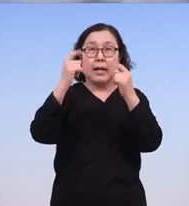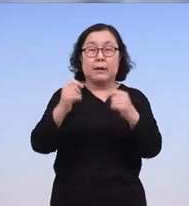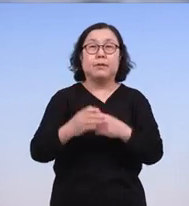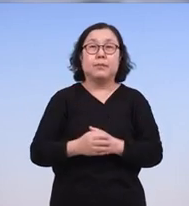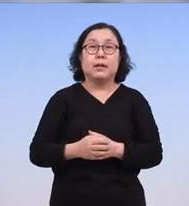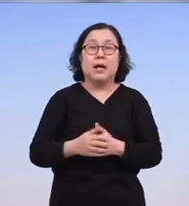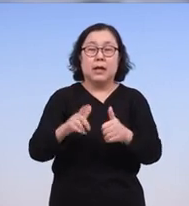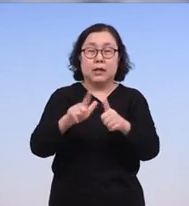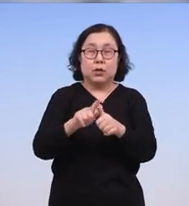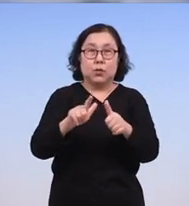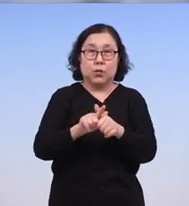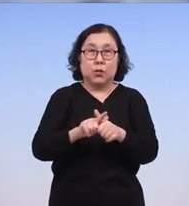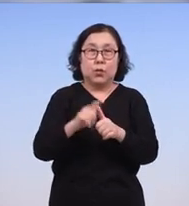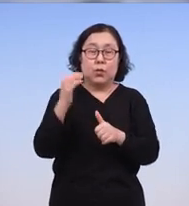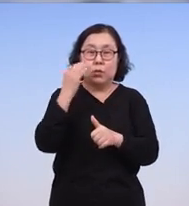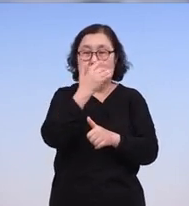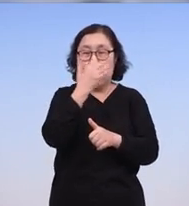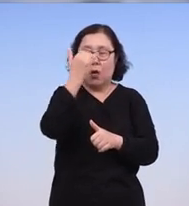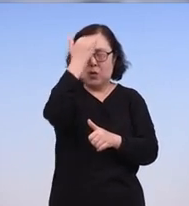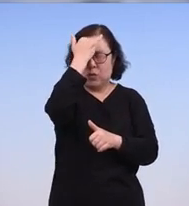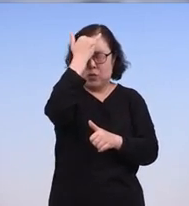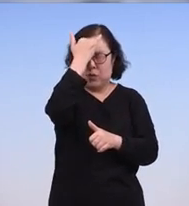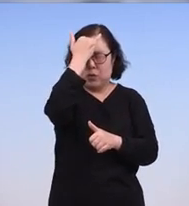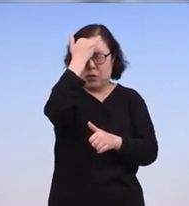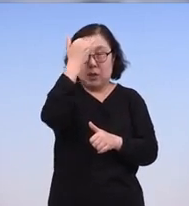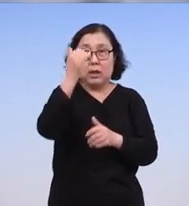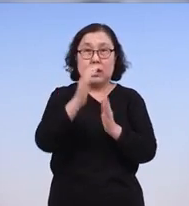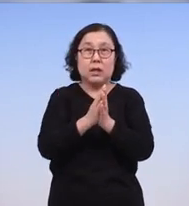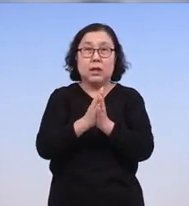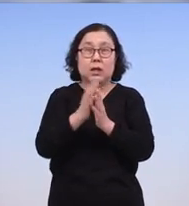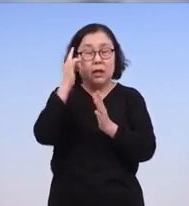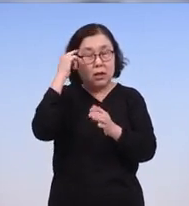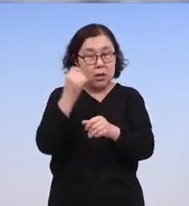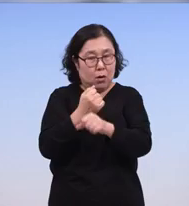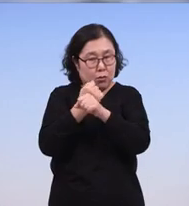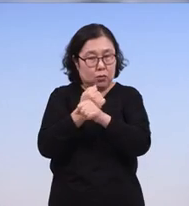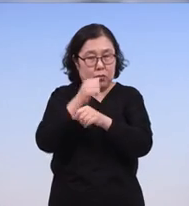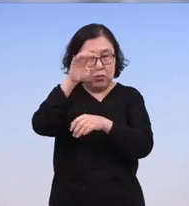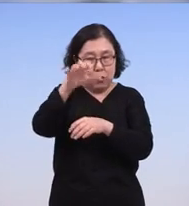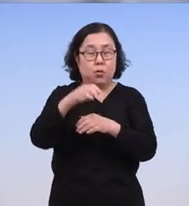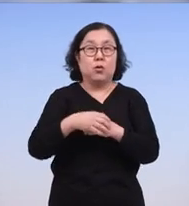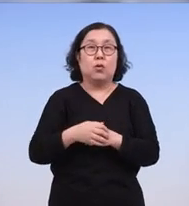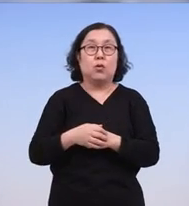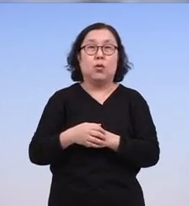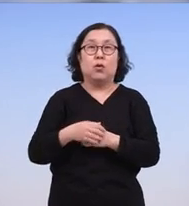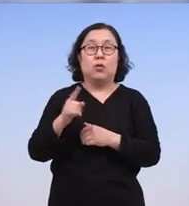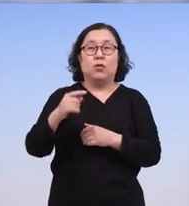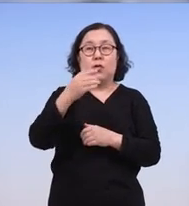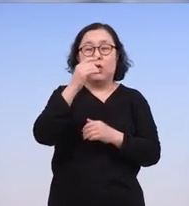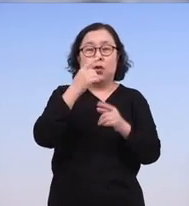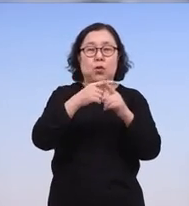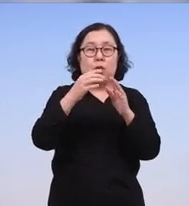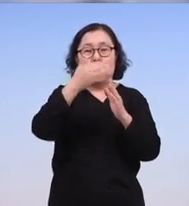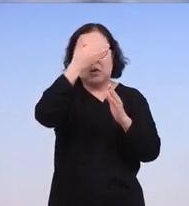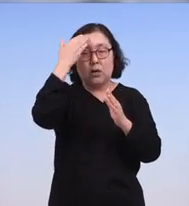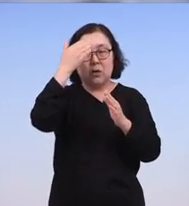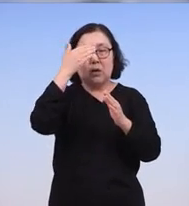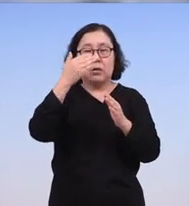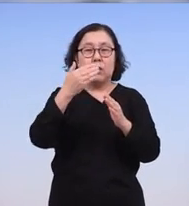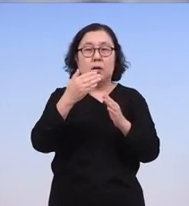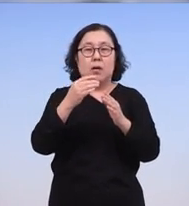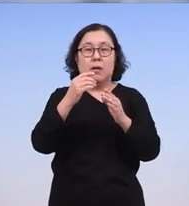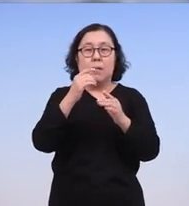여러분 이제 기독교 성윤리 연구소 이게 무슨 막 동성애자이나 청년들 우리 교회 청년 이야기 듣고 너무